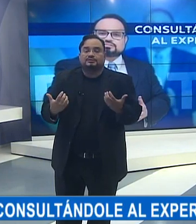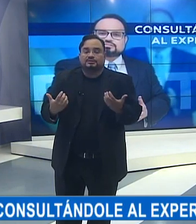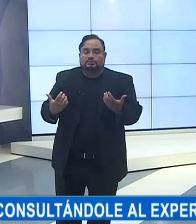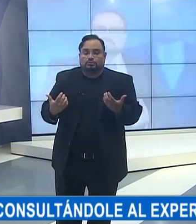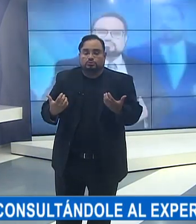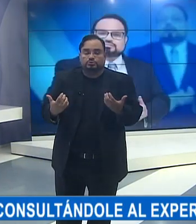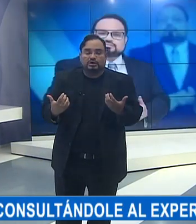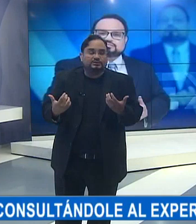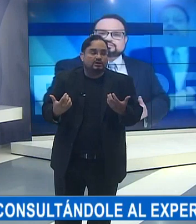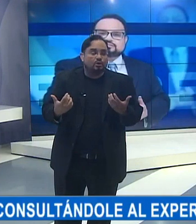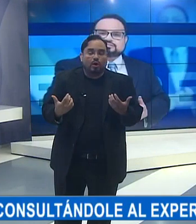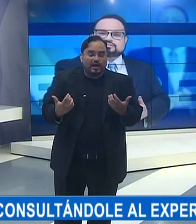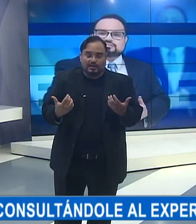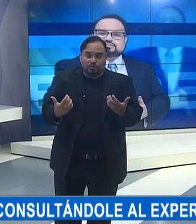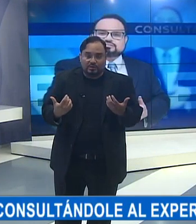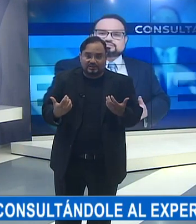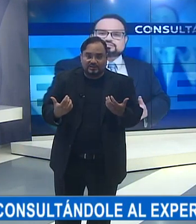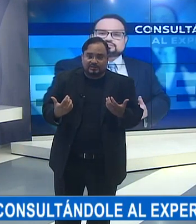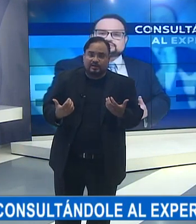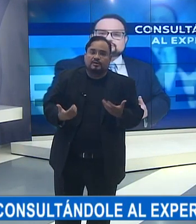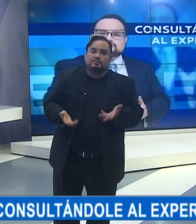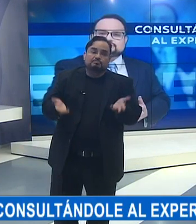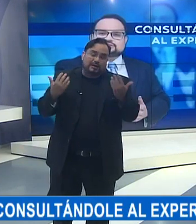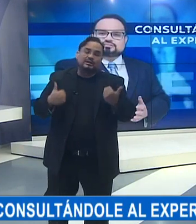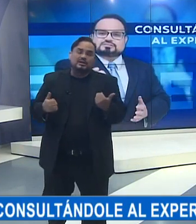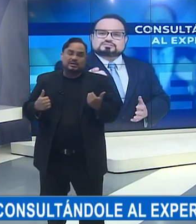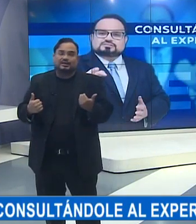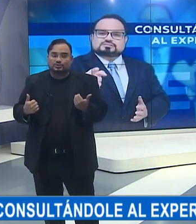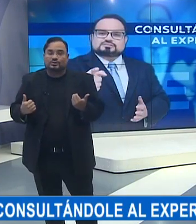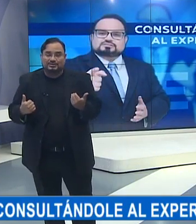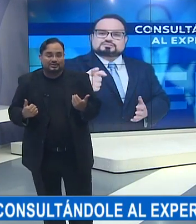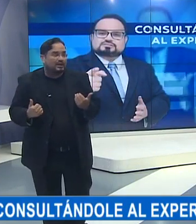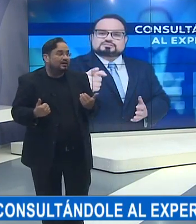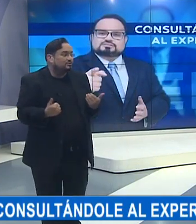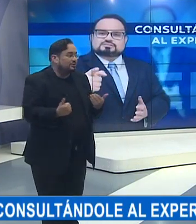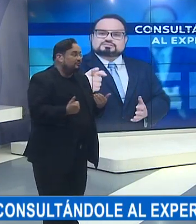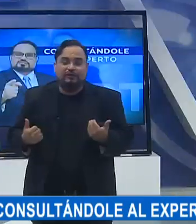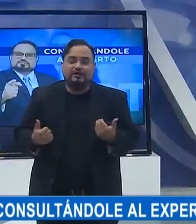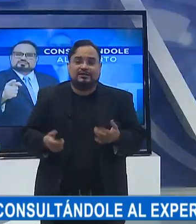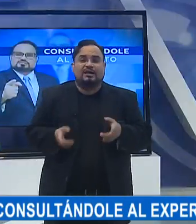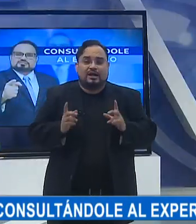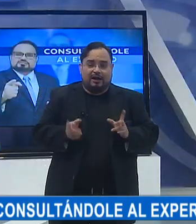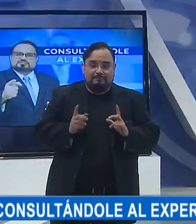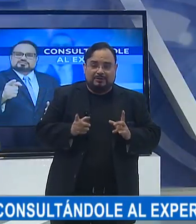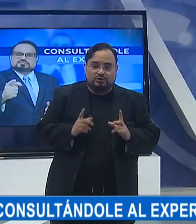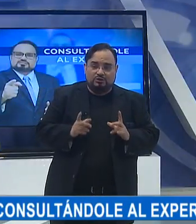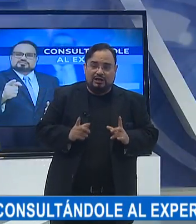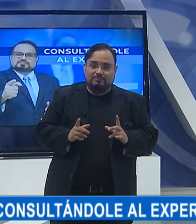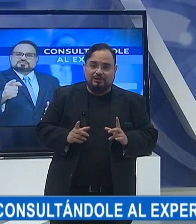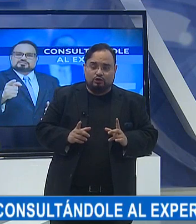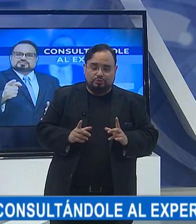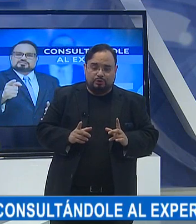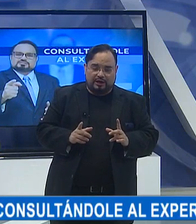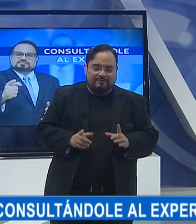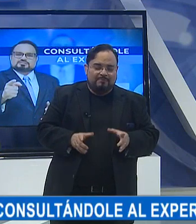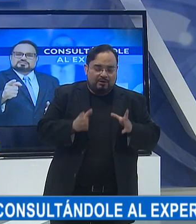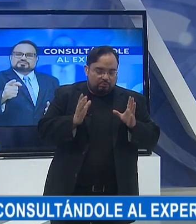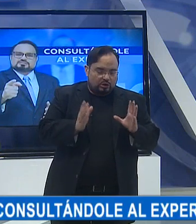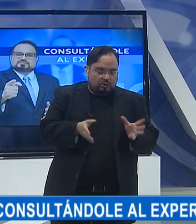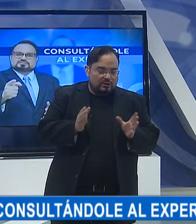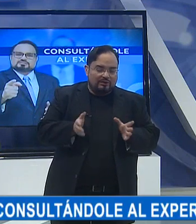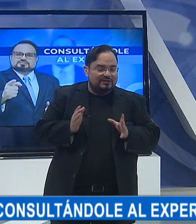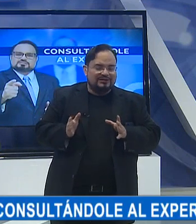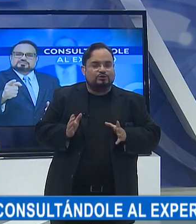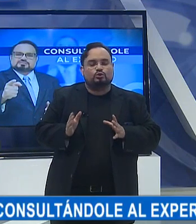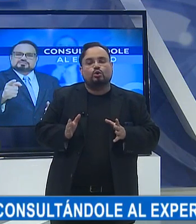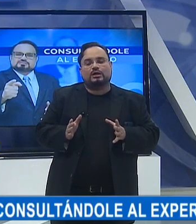además, usted, si no hay y no existe, va a tener que solicitarla. Usted, fíjese, la pensión de alimentos. ¿Por qué?